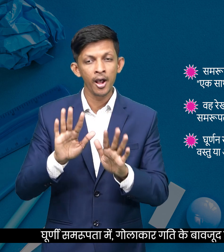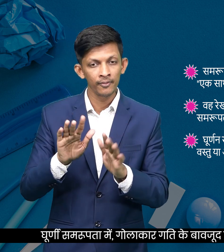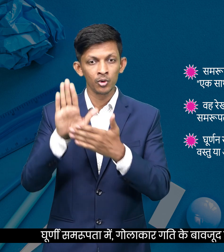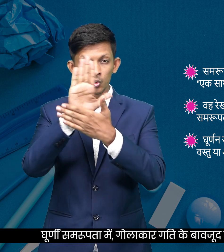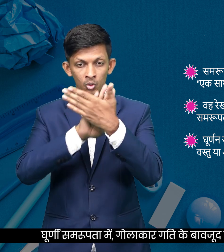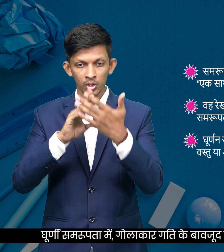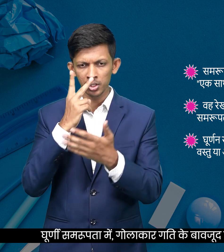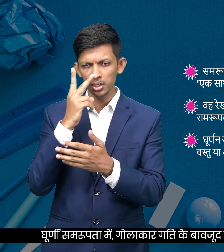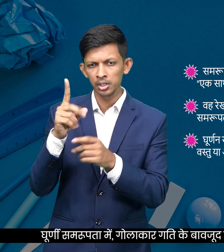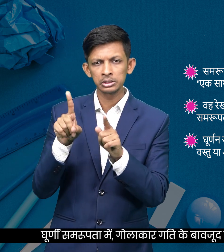है।